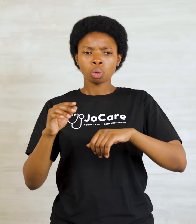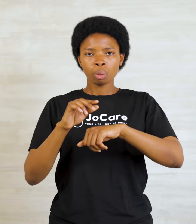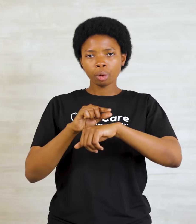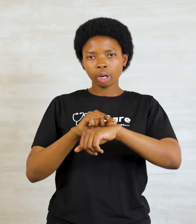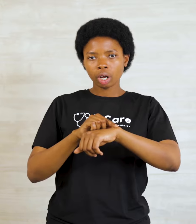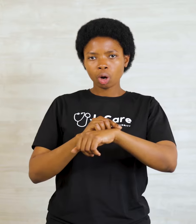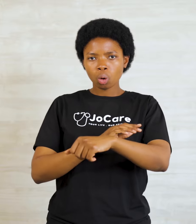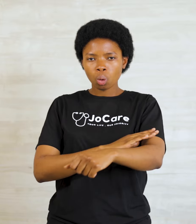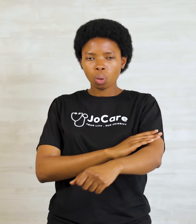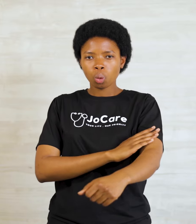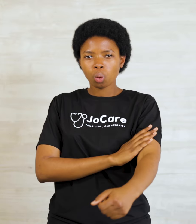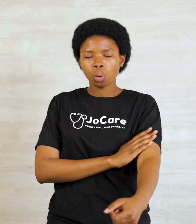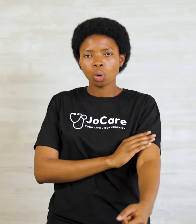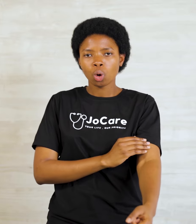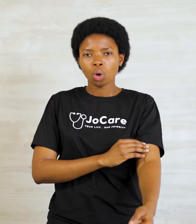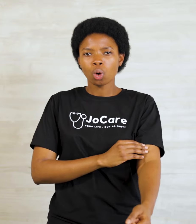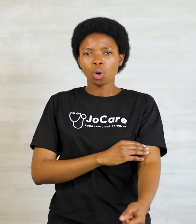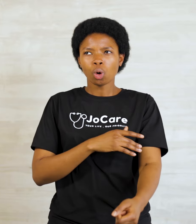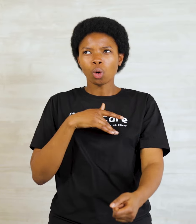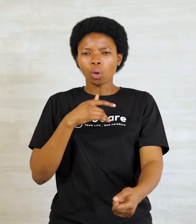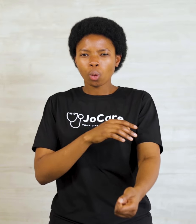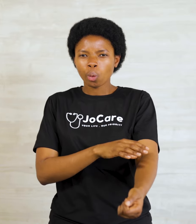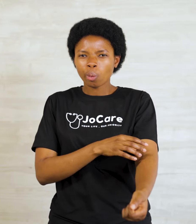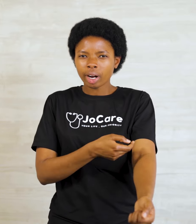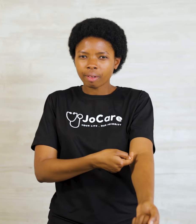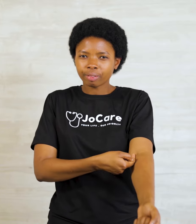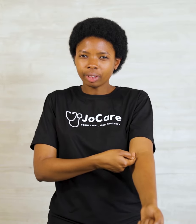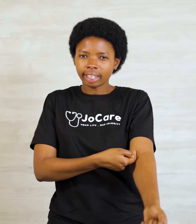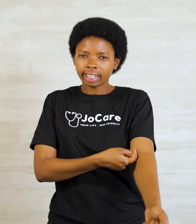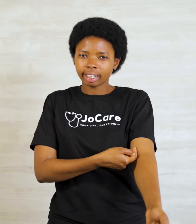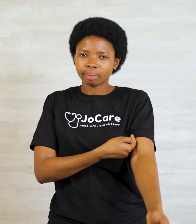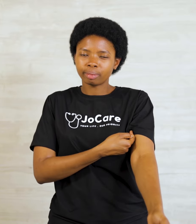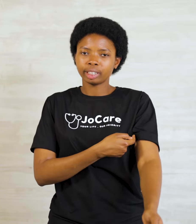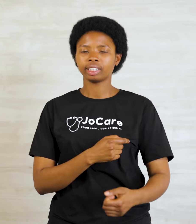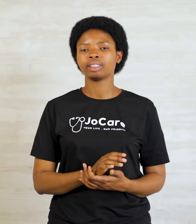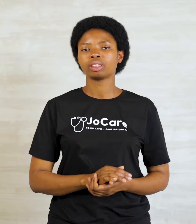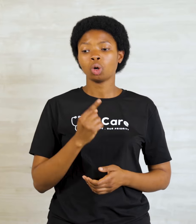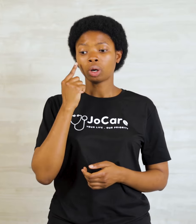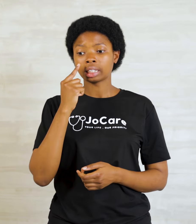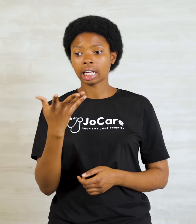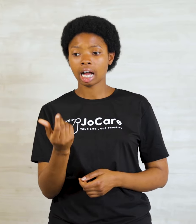wamukoraho ukaboko kumva afitemo udupira wamufata ute